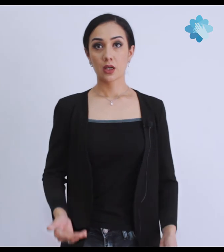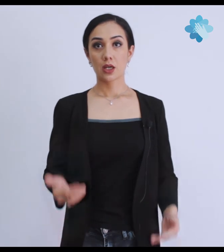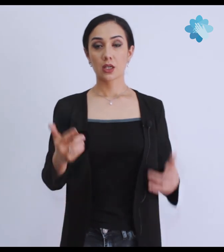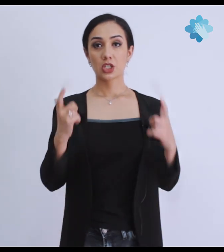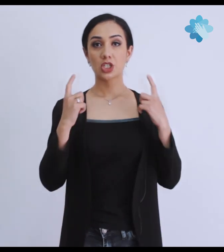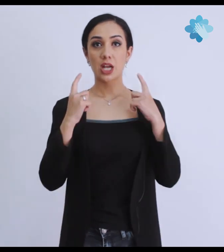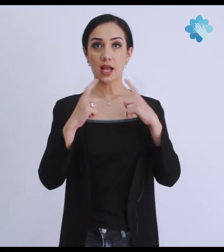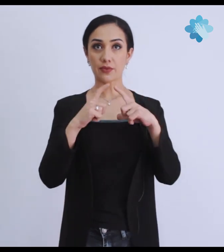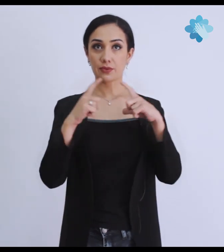шарф